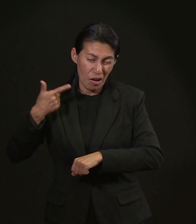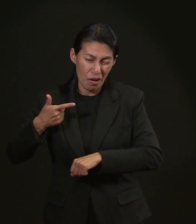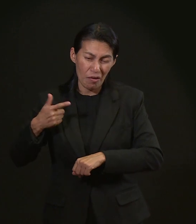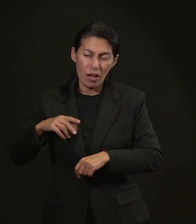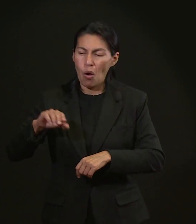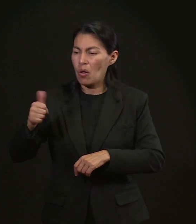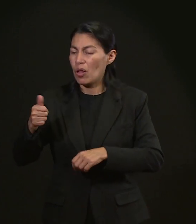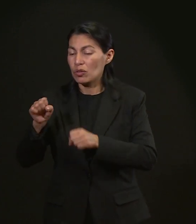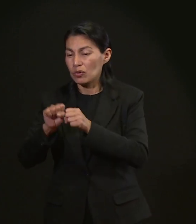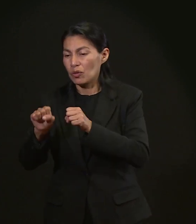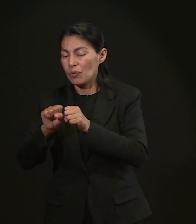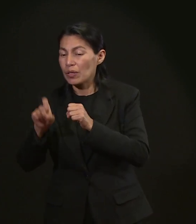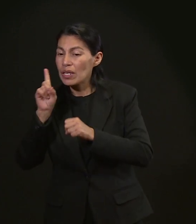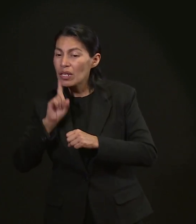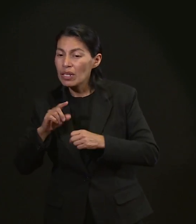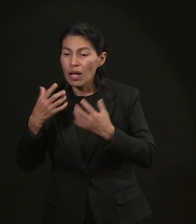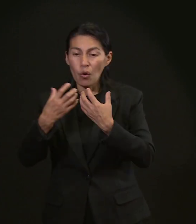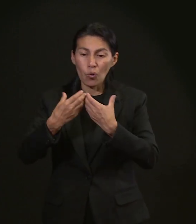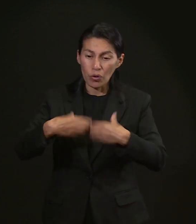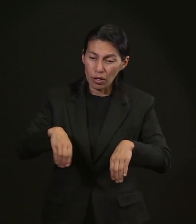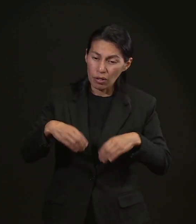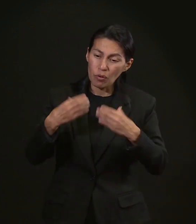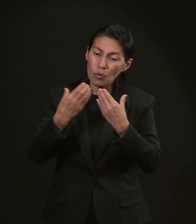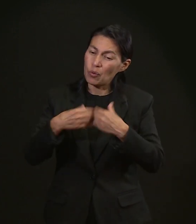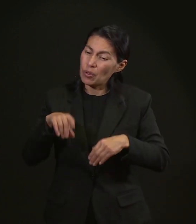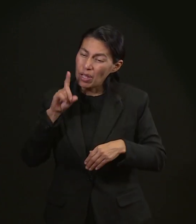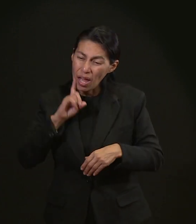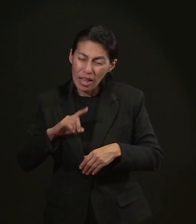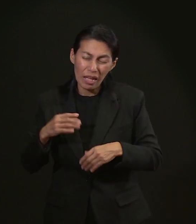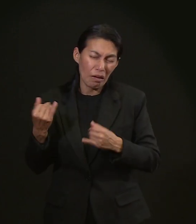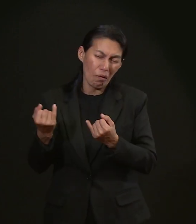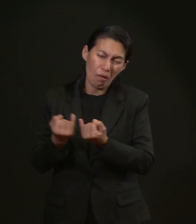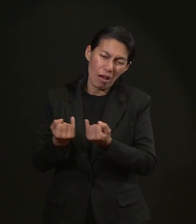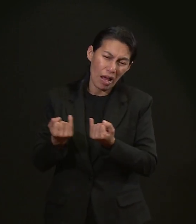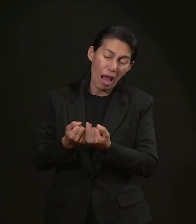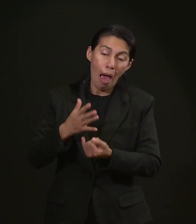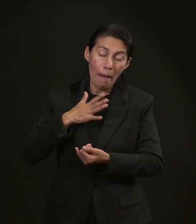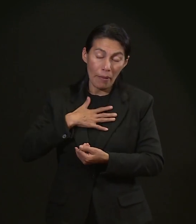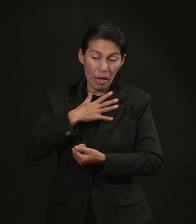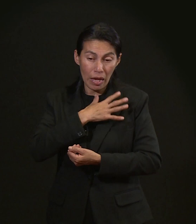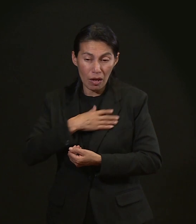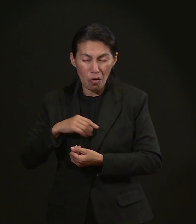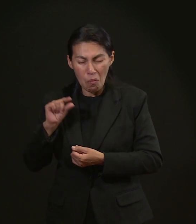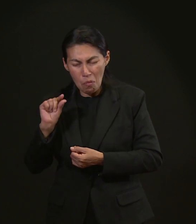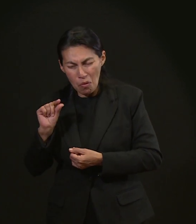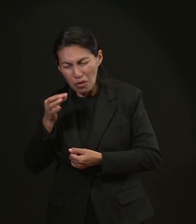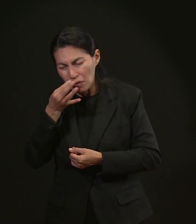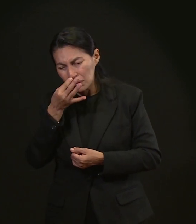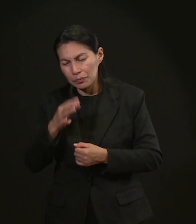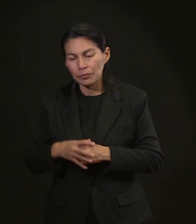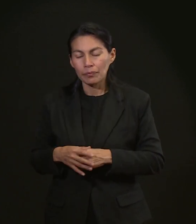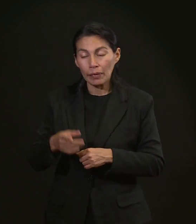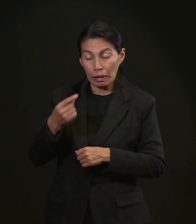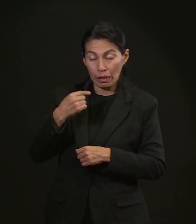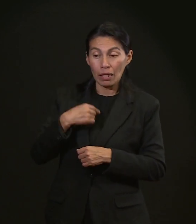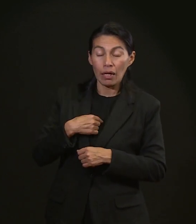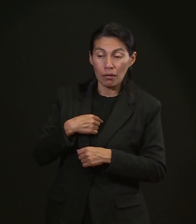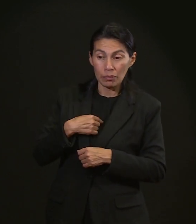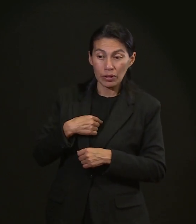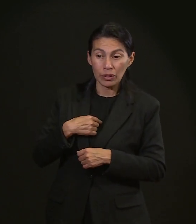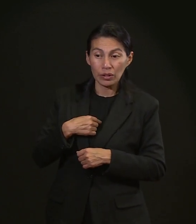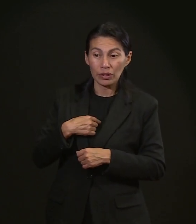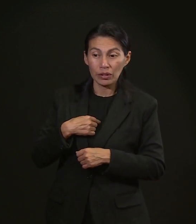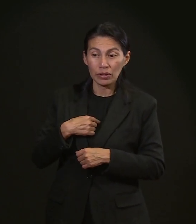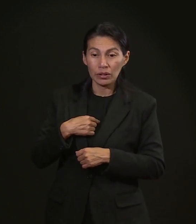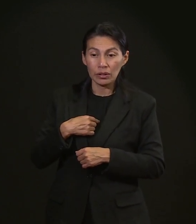muy fuerte en bisagra también a un cuñado a una cuñada también la tiene unos días a nuestros hijos muy leve y a